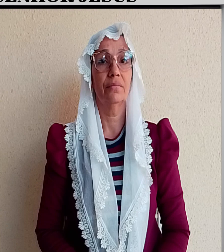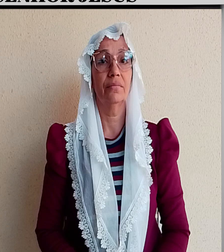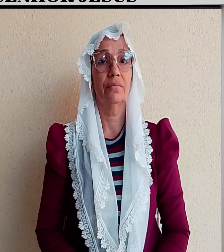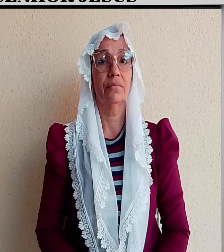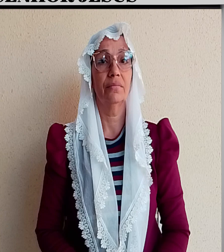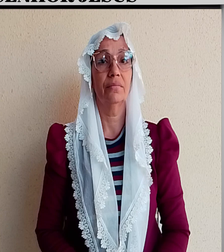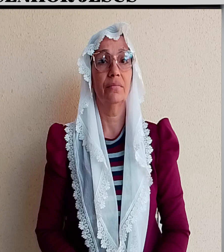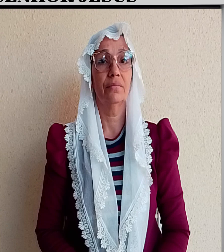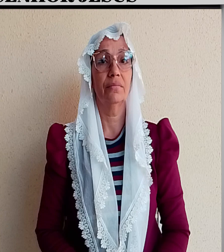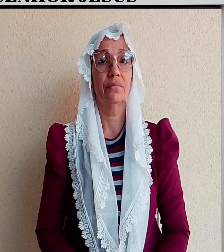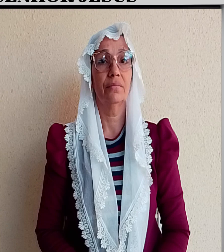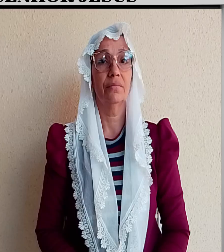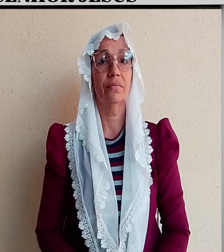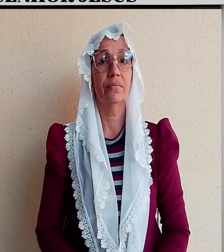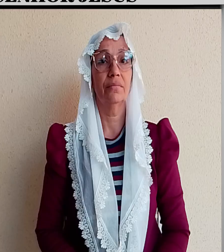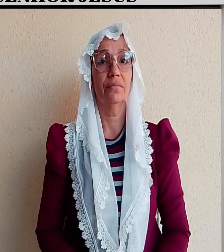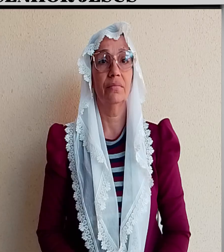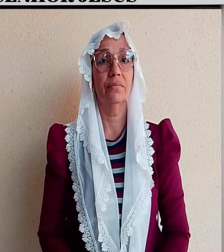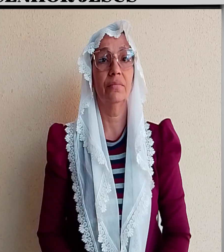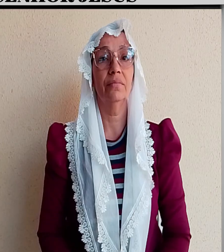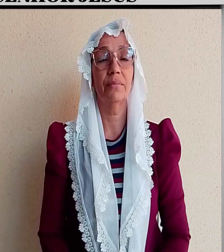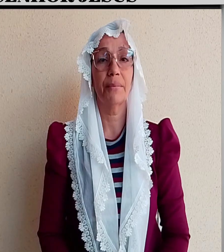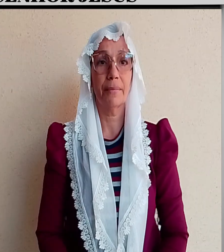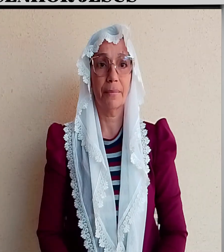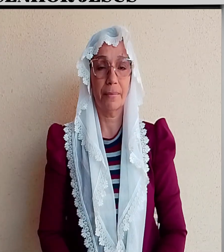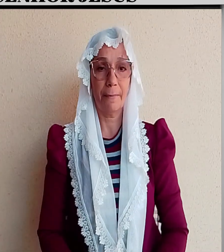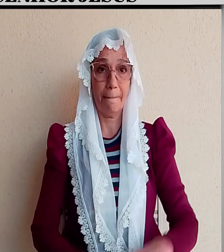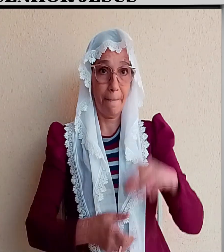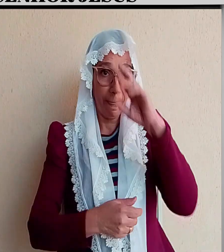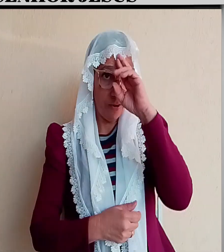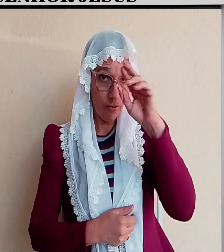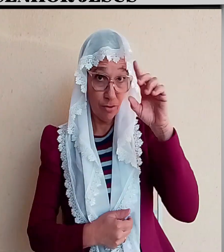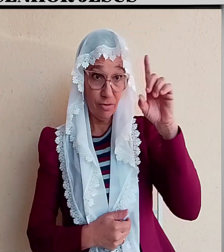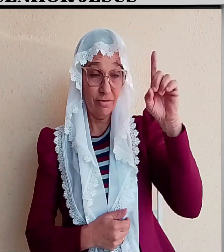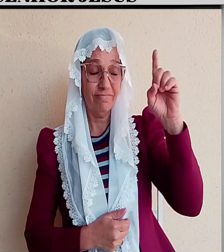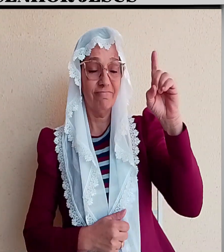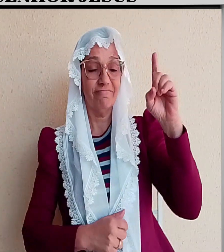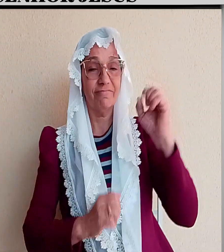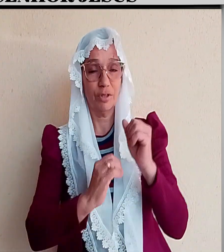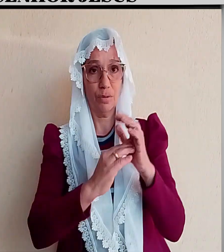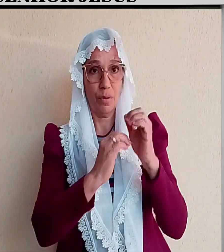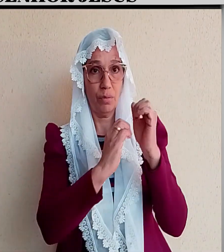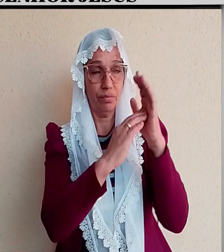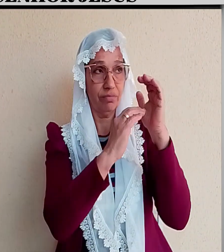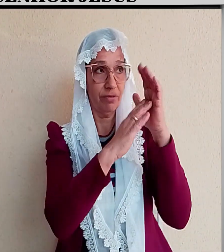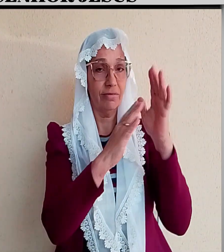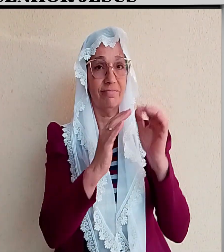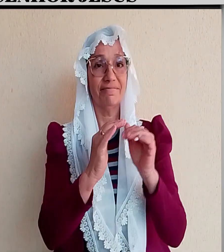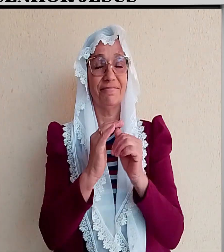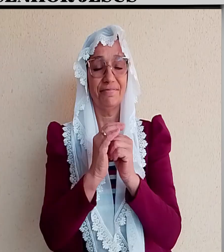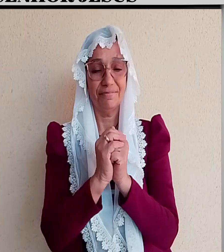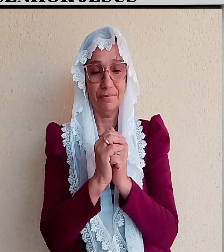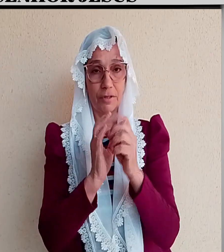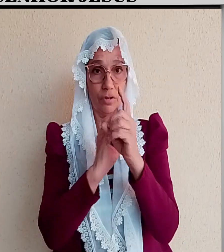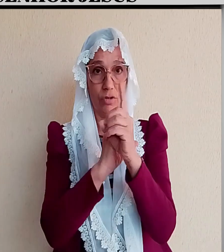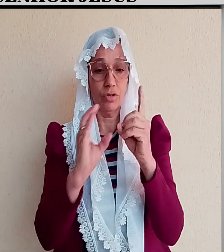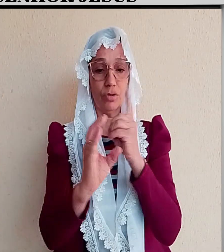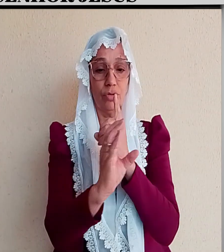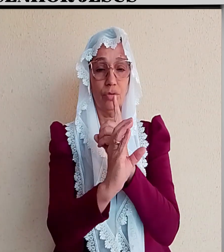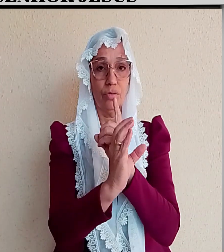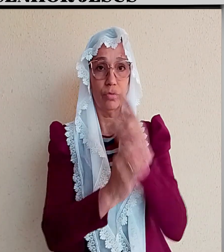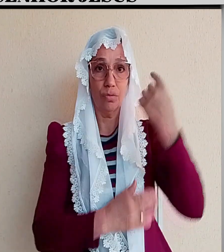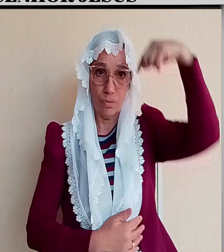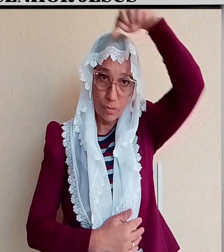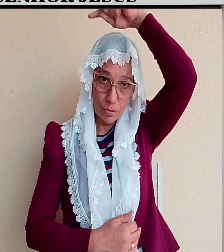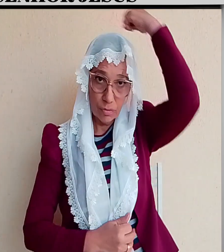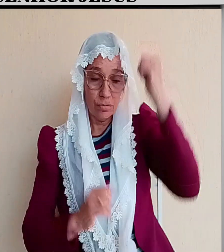Glória a Deus. Senhor Deus, seja sempre louvado. Amém. Iniciamos esse santo culto de louvores e súplicas